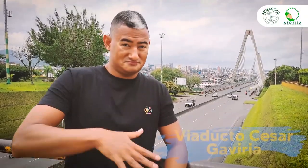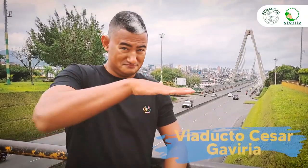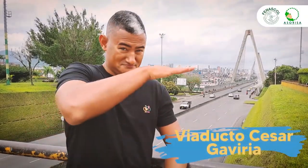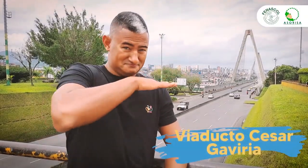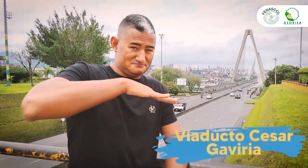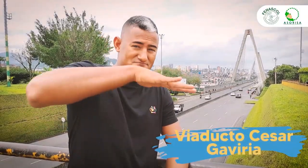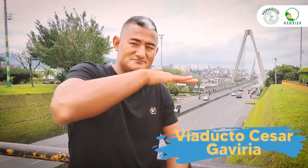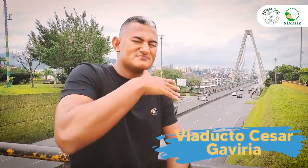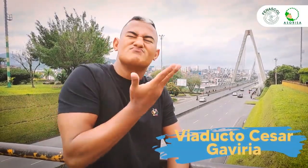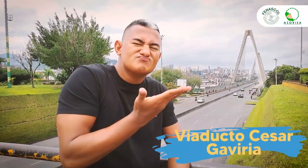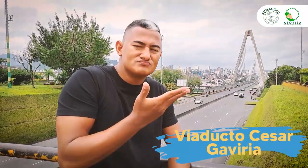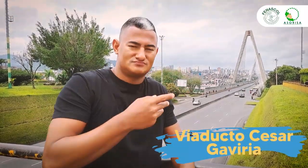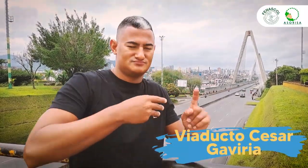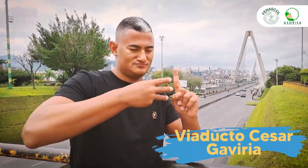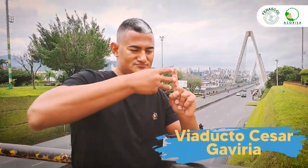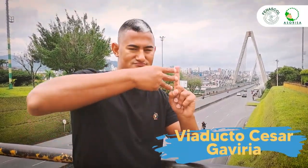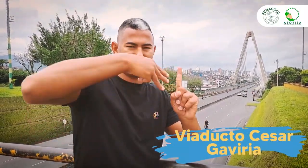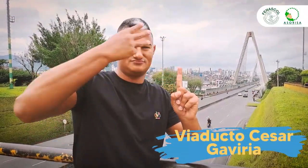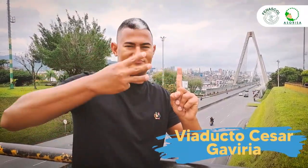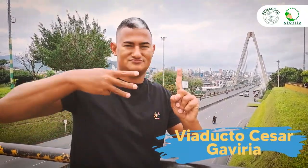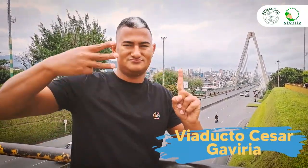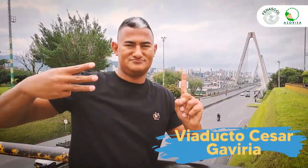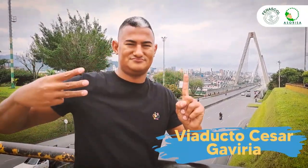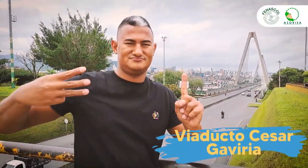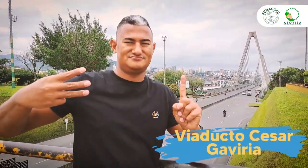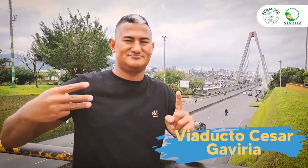Este lugar es el viaducto César Gaviria.